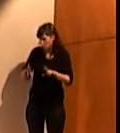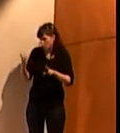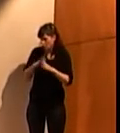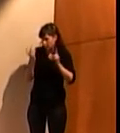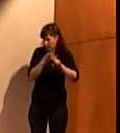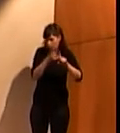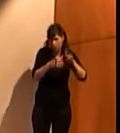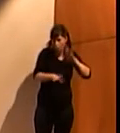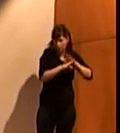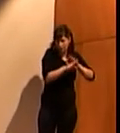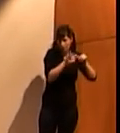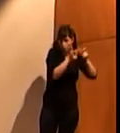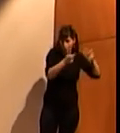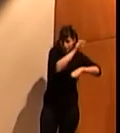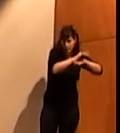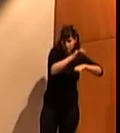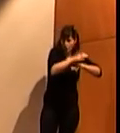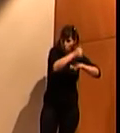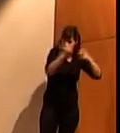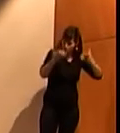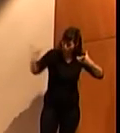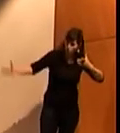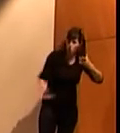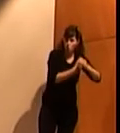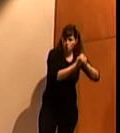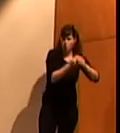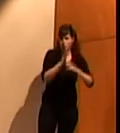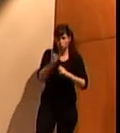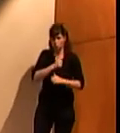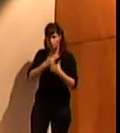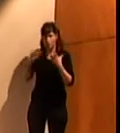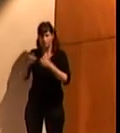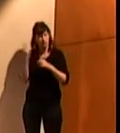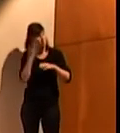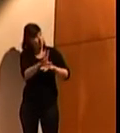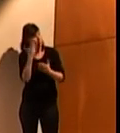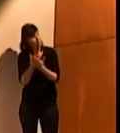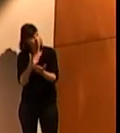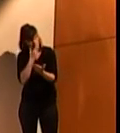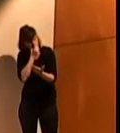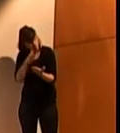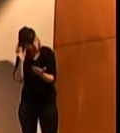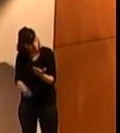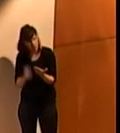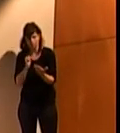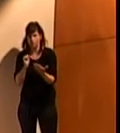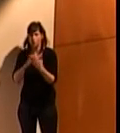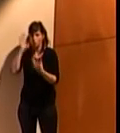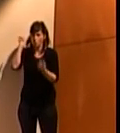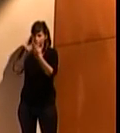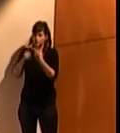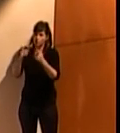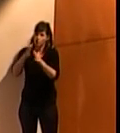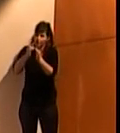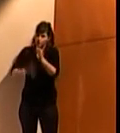départ. Donc c'est vrai que là, on a été nos propres maîtres d'ouvrage parce qu'on a voulu faire la preuve de la démarche. Mais l'idée, c'était d'aboutir à un résultat tangible, concret, là, dont on parlait,